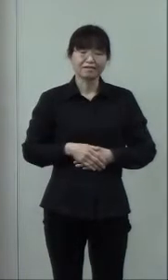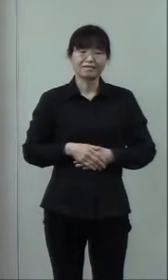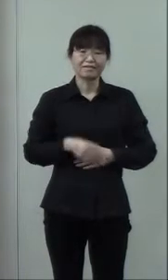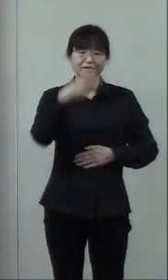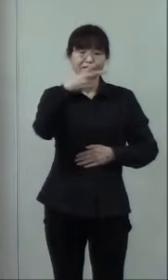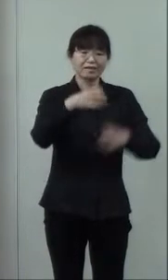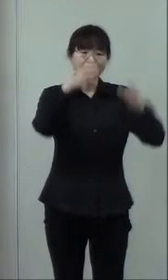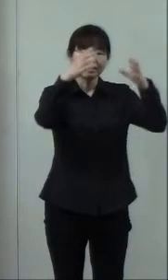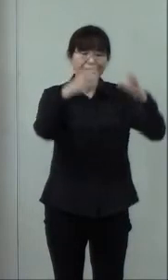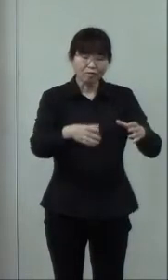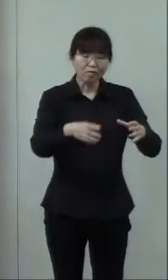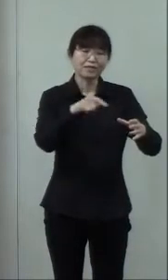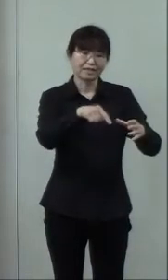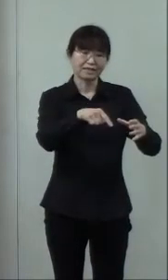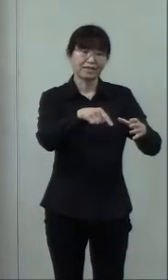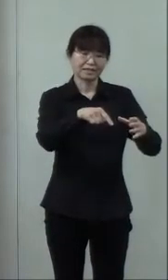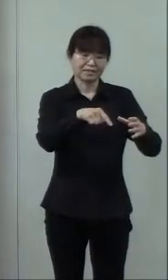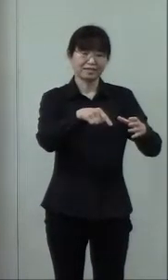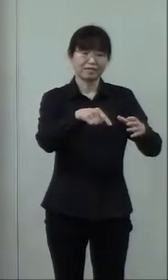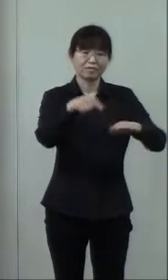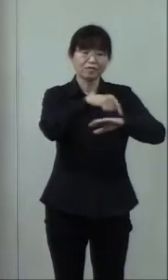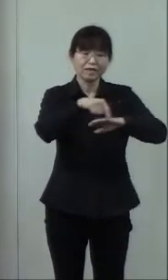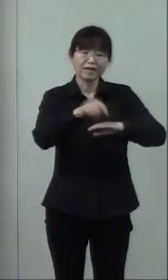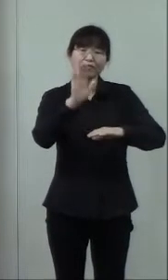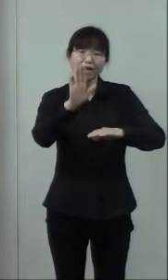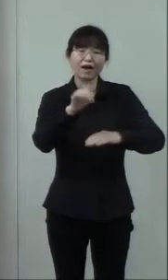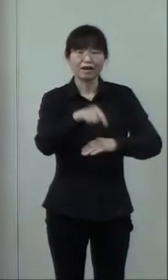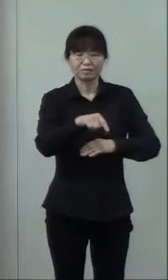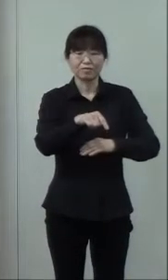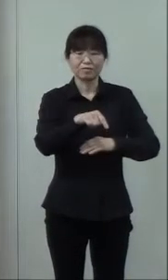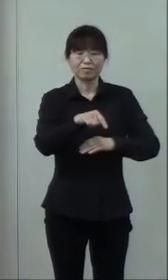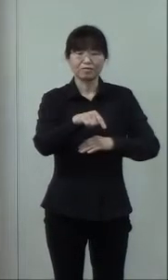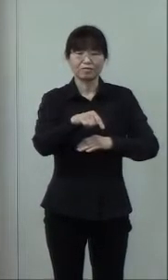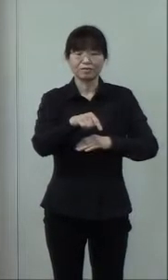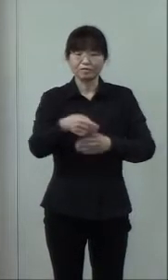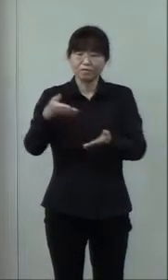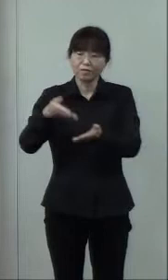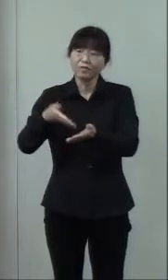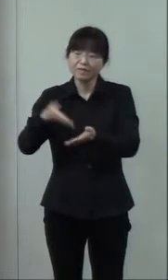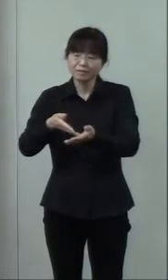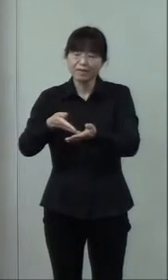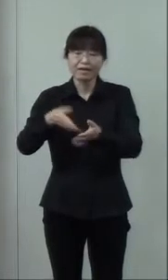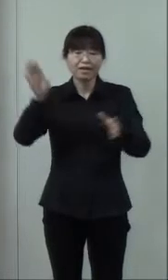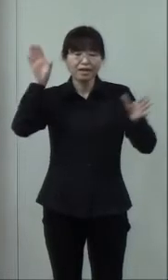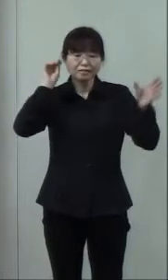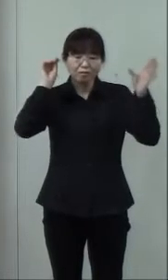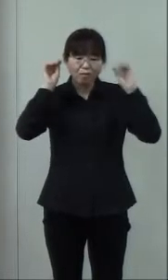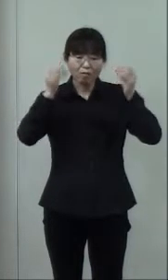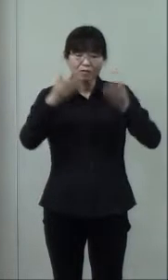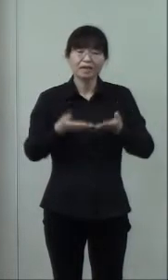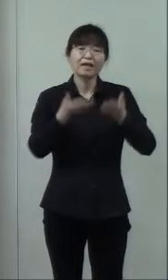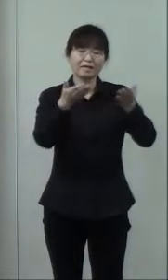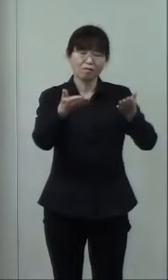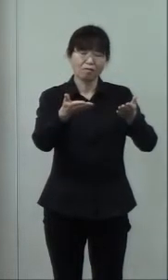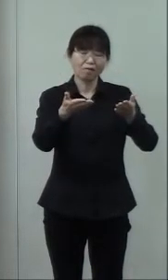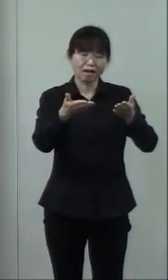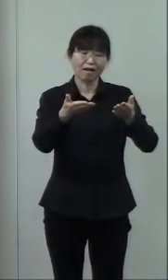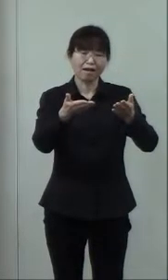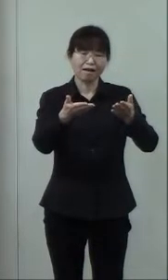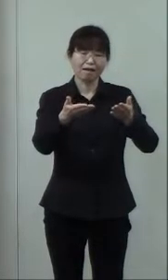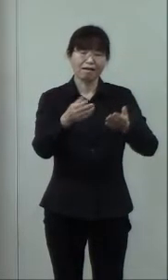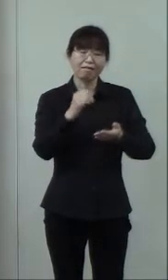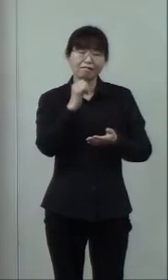機はプルサマル計画がありますけども、その説明とか情報提供が不十分なんじゃないかという指摘があったと思